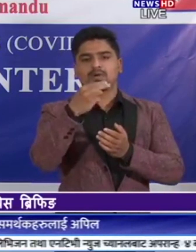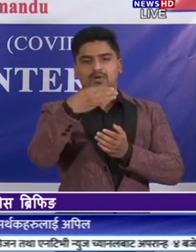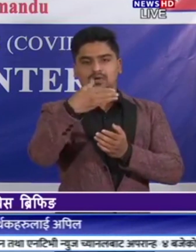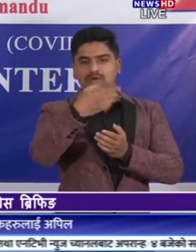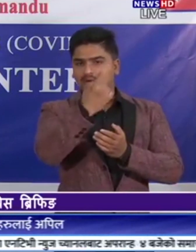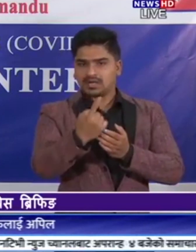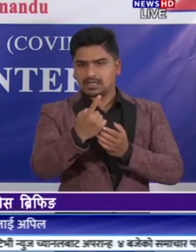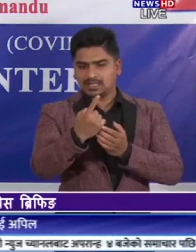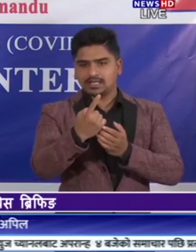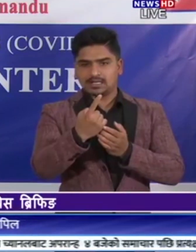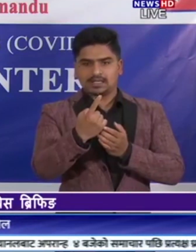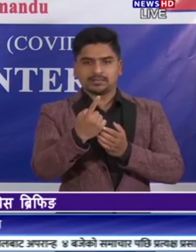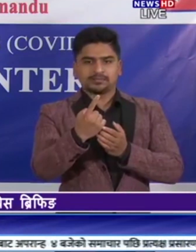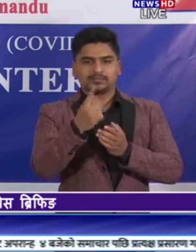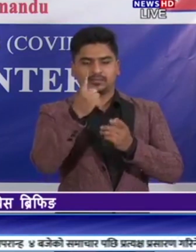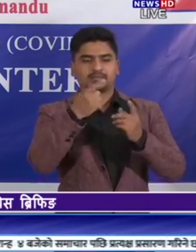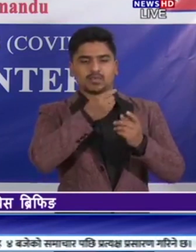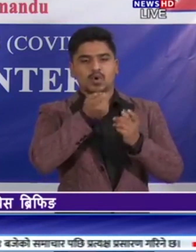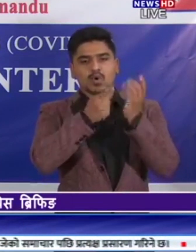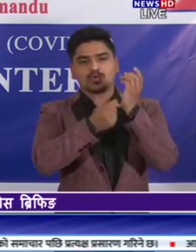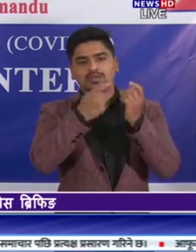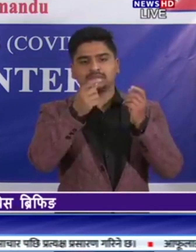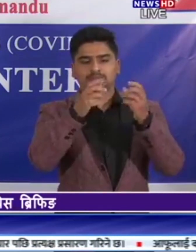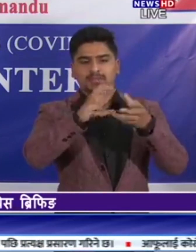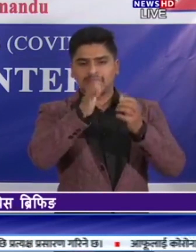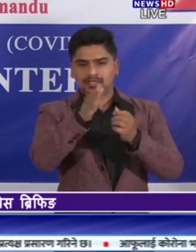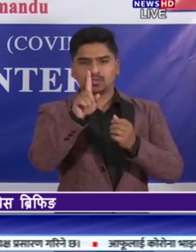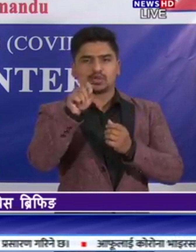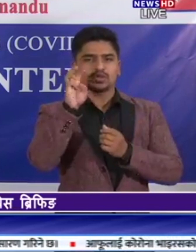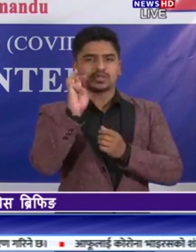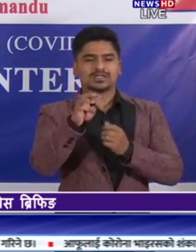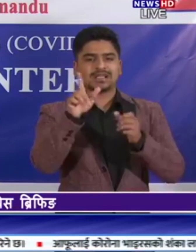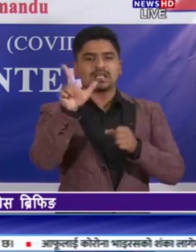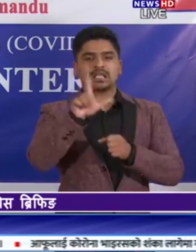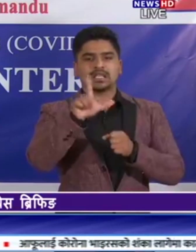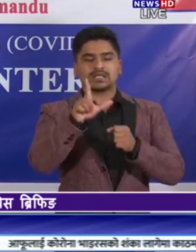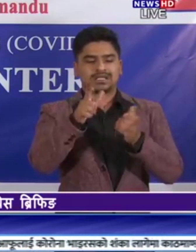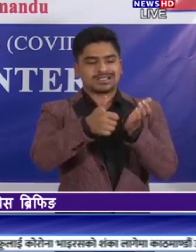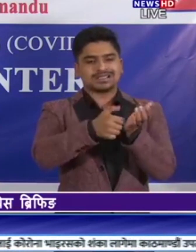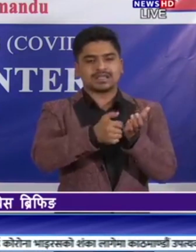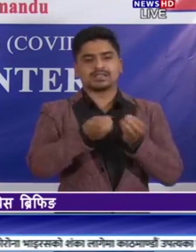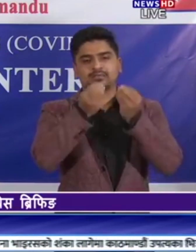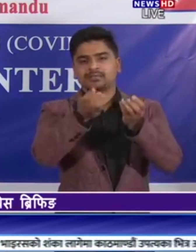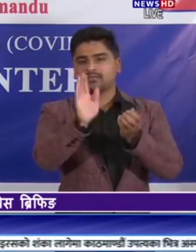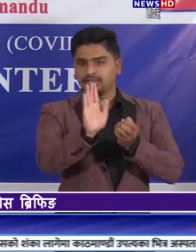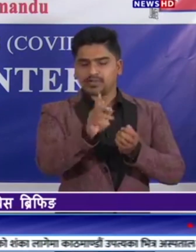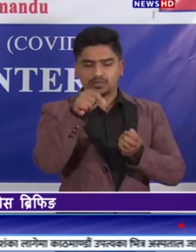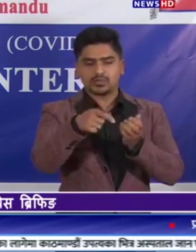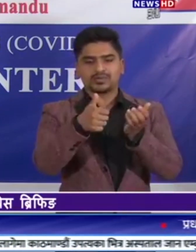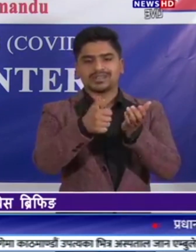फर्माश्यूटिकल्स प्राइबेट लिमिटेट ले 100,000 लीटर सैनिटाइजर चाही हस्थानतरन गरे को छा, यो